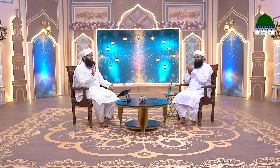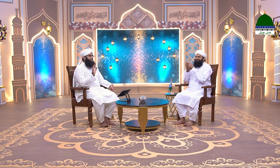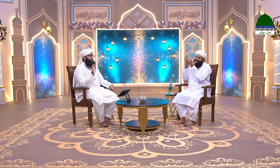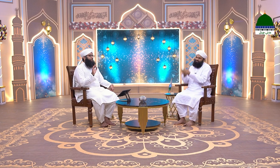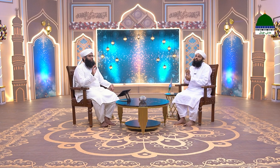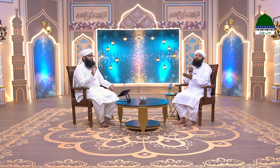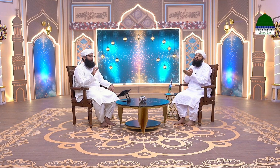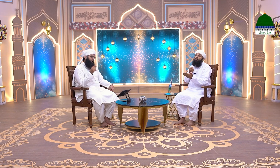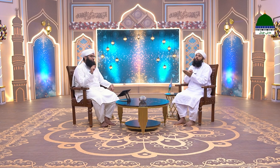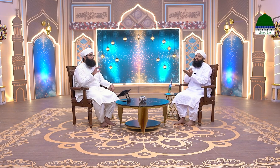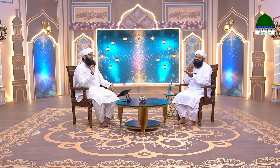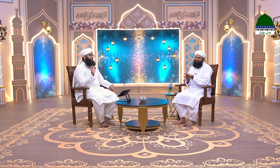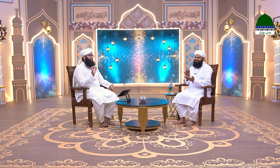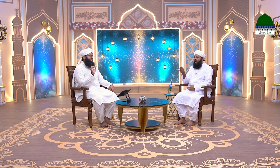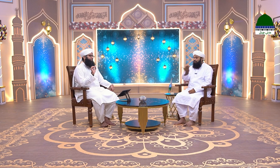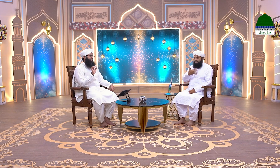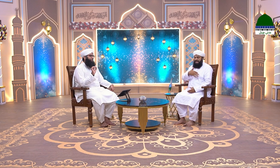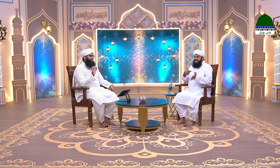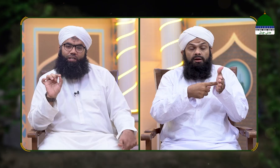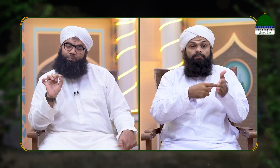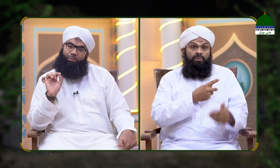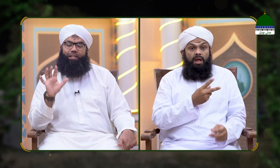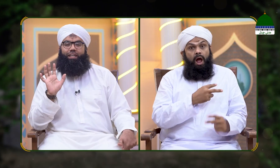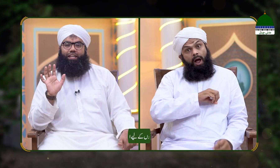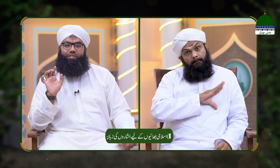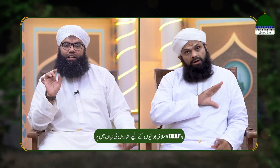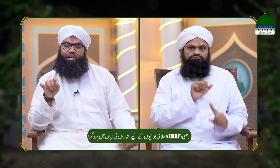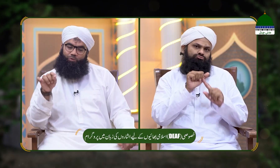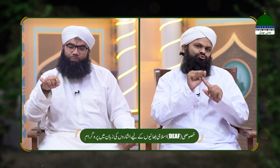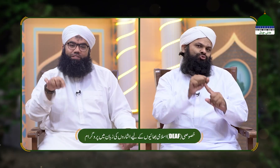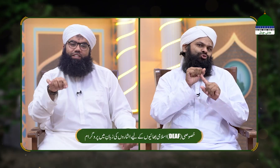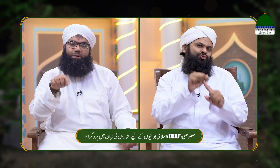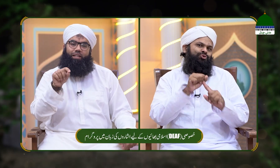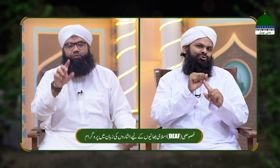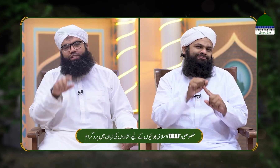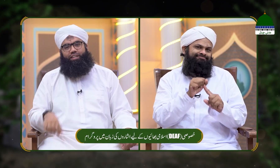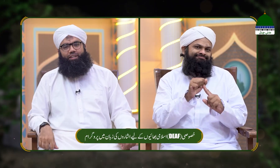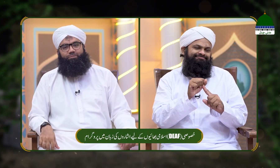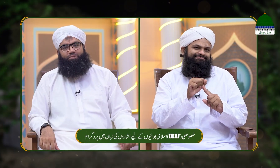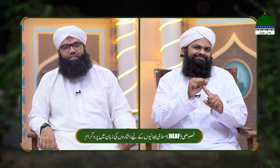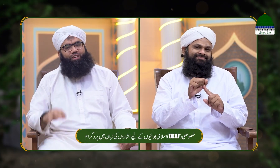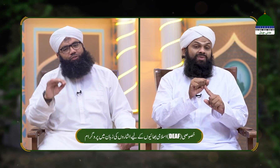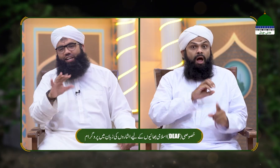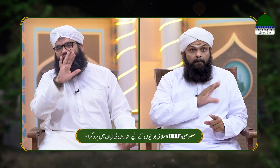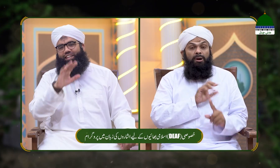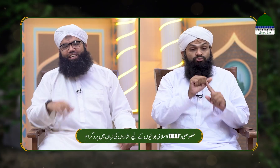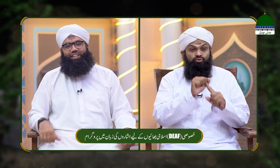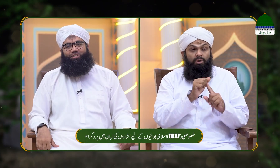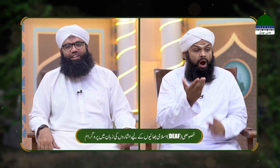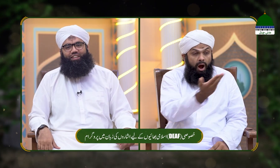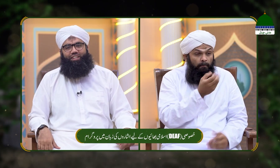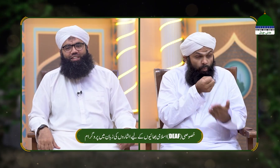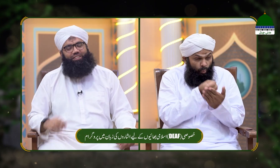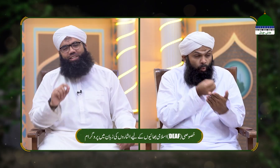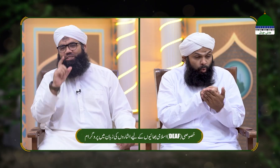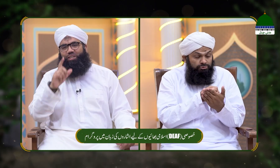ضرور اس پیاری ادا کو ہم سب نیت کریں گے انشاءاللہ، اس پر عمل کریں گے انشاءاللہ، اس کو اپنی زندگی میں نافذ کریں گے۔ ذرا ٹرائی کر کے دیکھیں